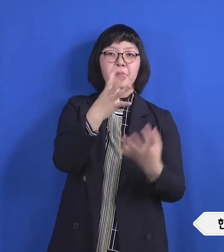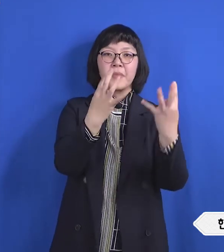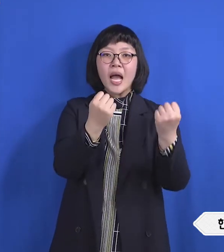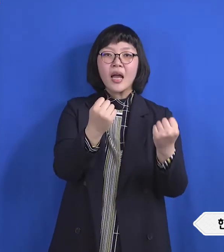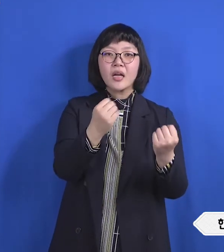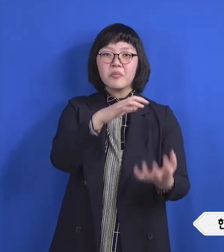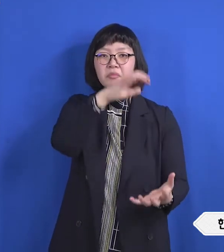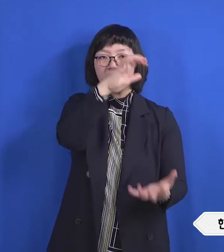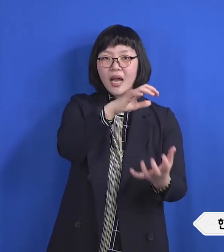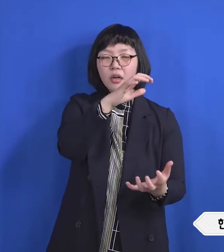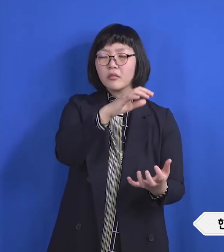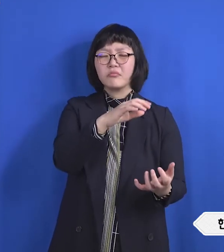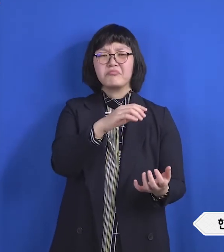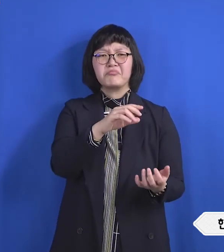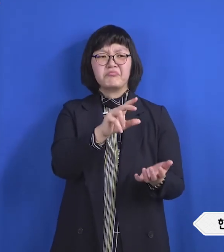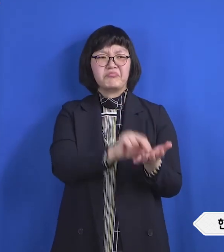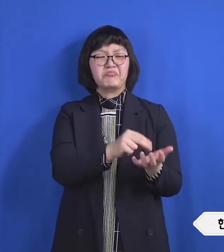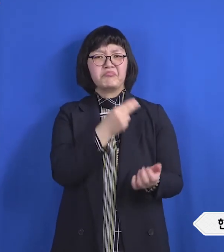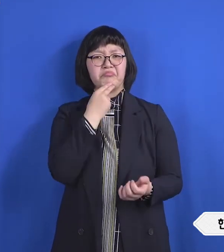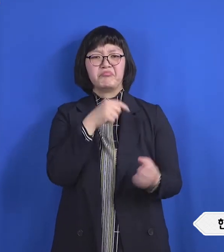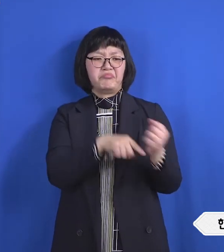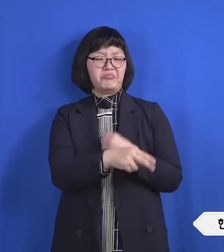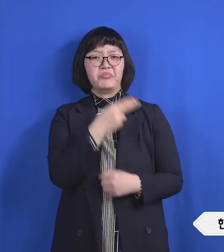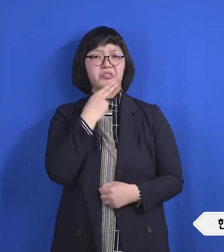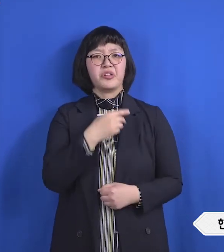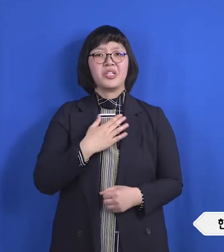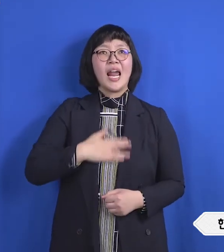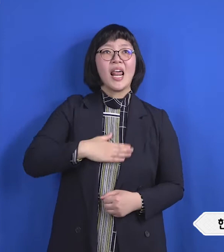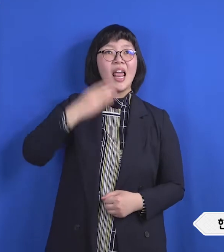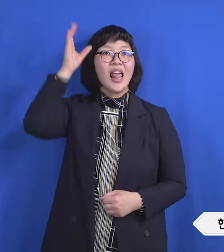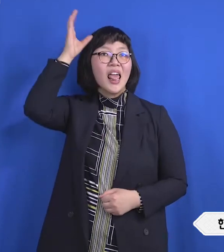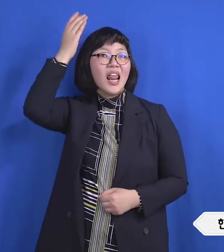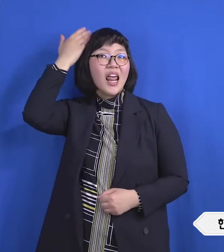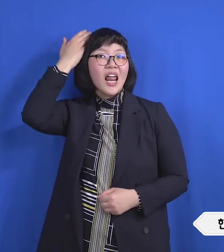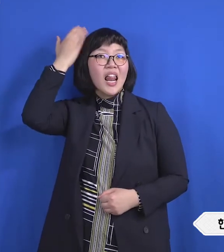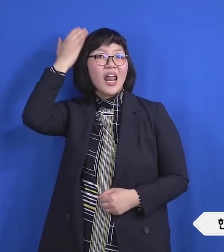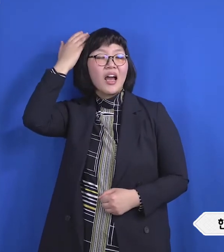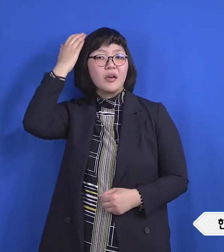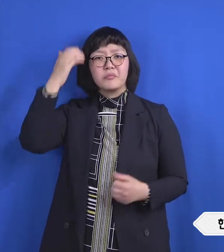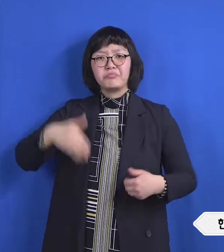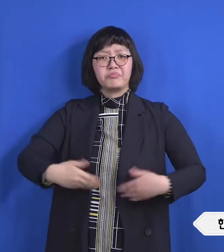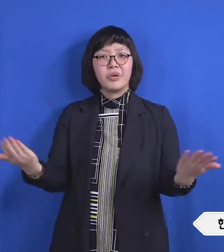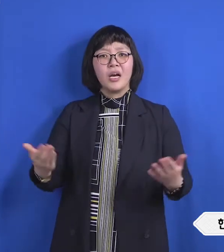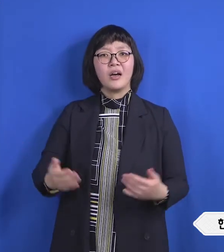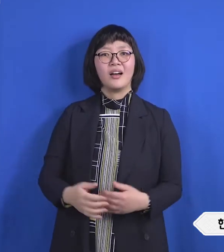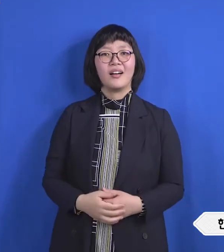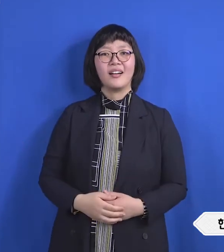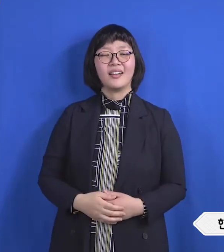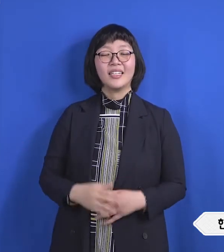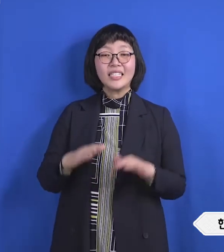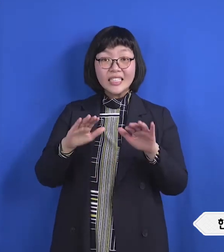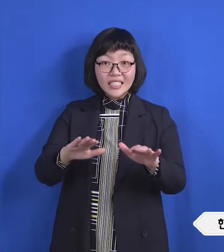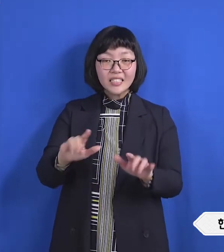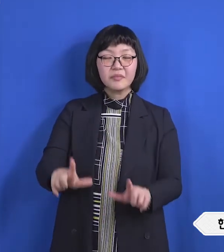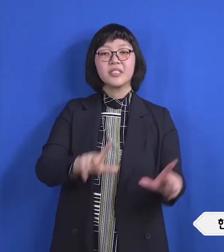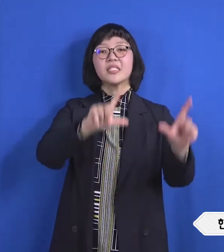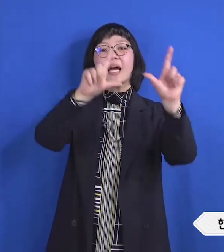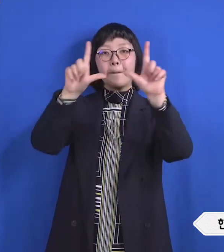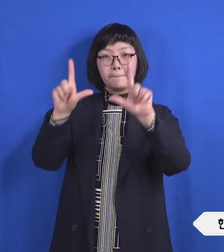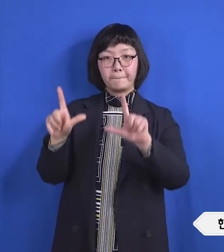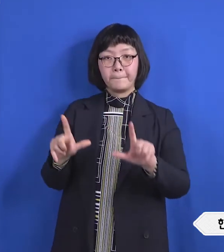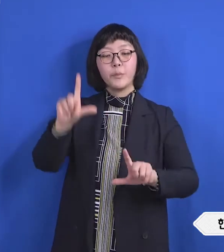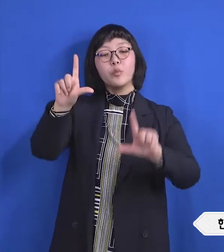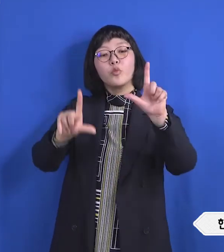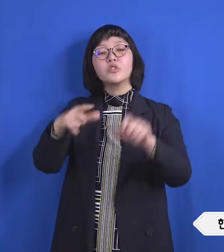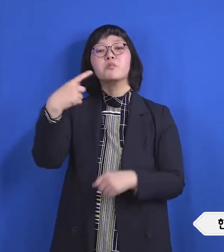소용도 없습니다. 내가 얼마나 많이 알고 있었느냐, 그거 가지고 심판받는 것도 아닙니다. 삶의 열매가 있었느냐.